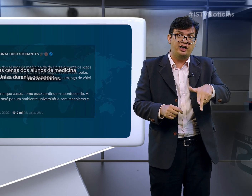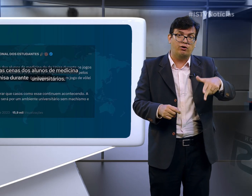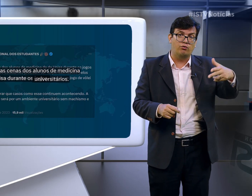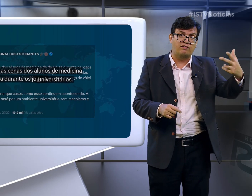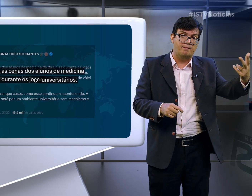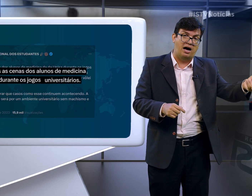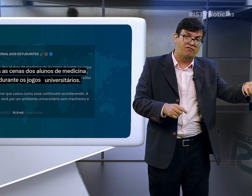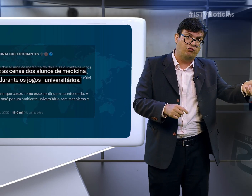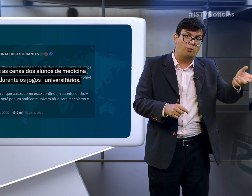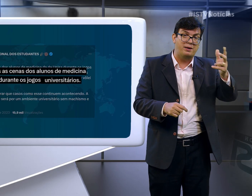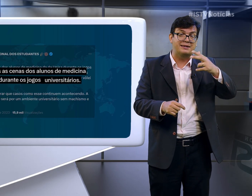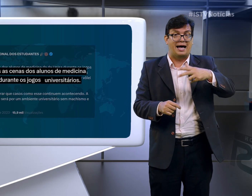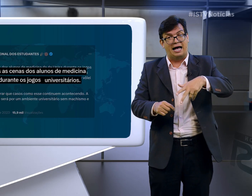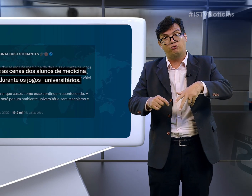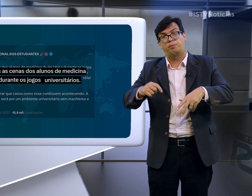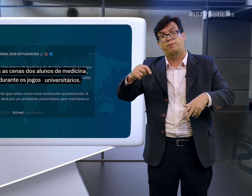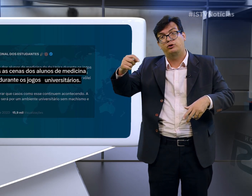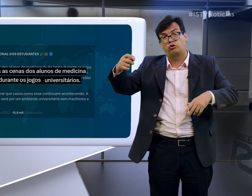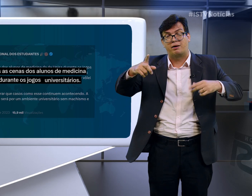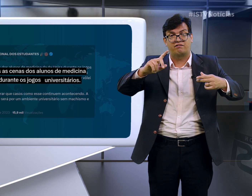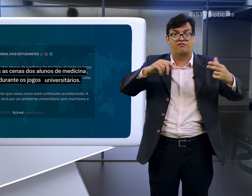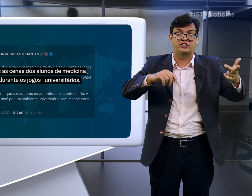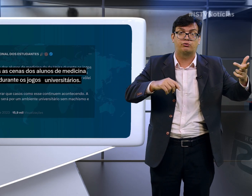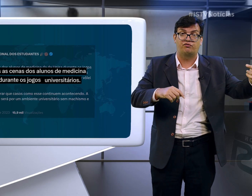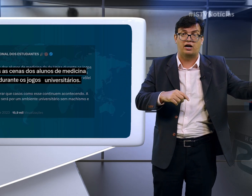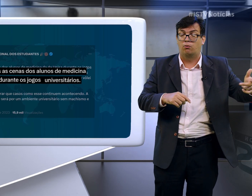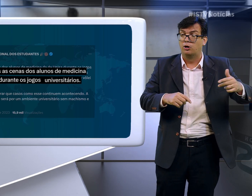dinheiro no semáforo pintado para poder tomar cerveja no final